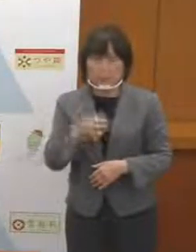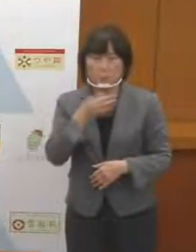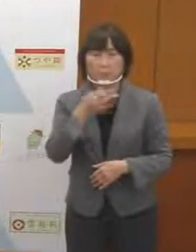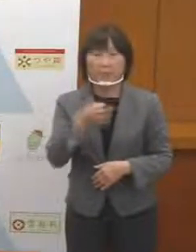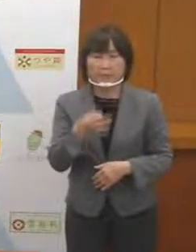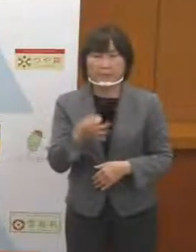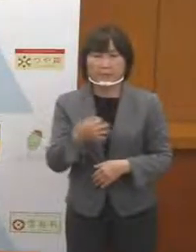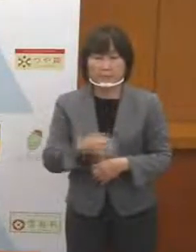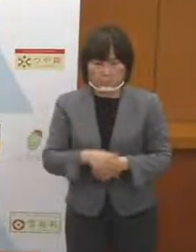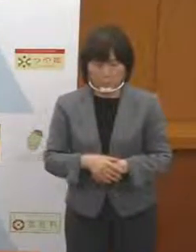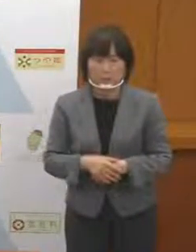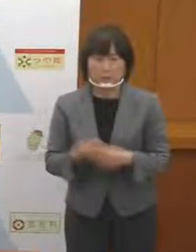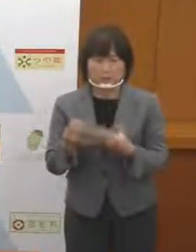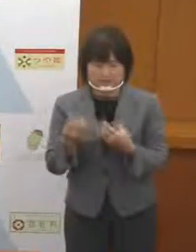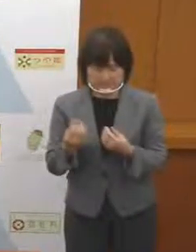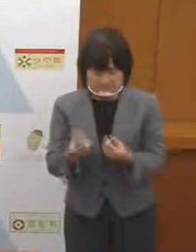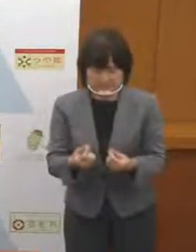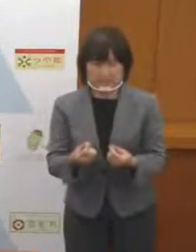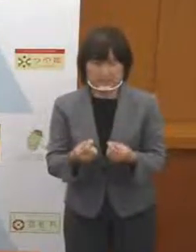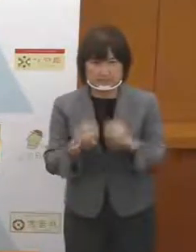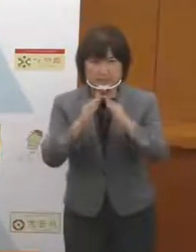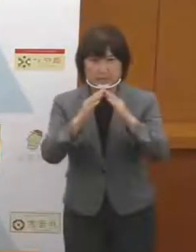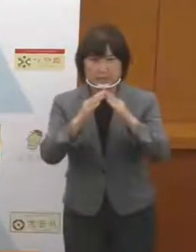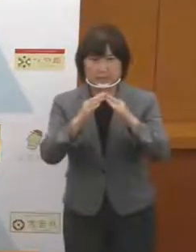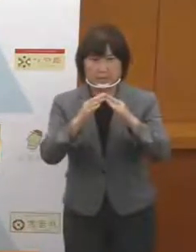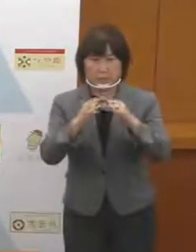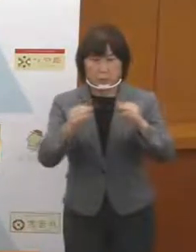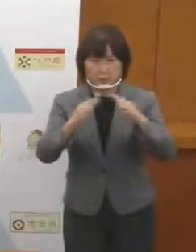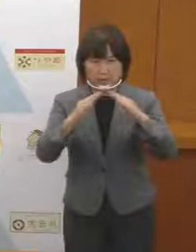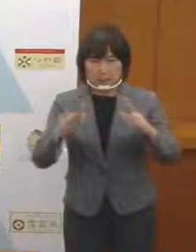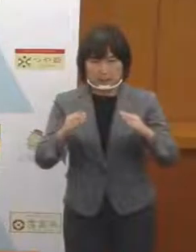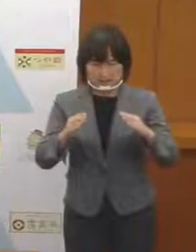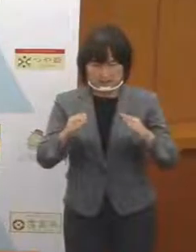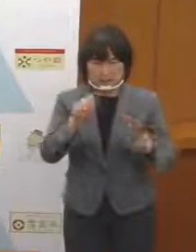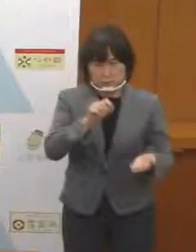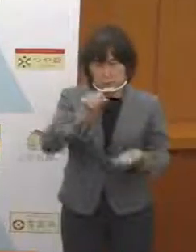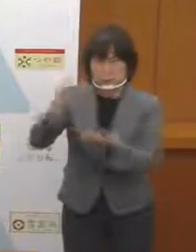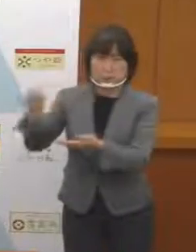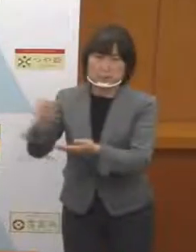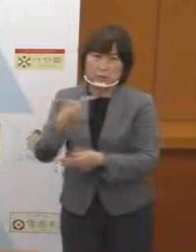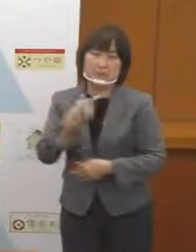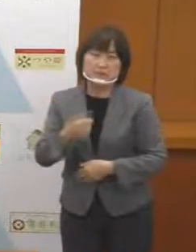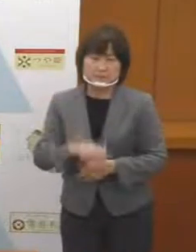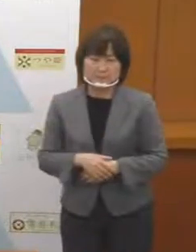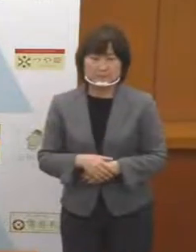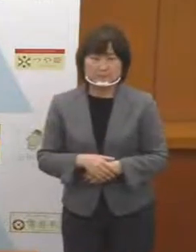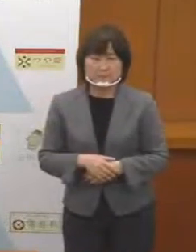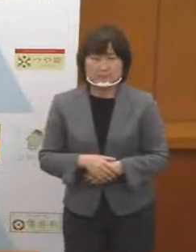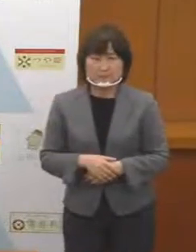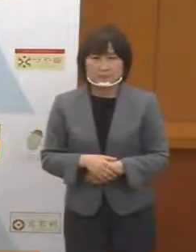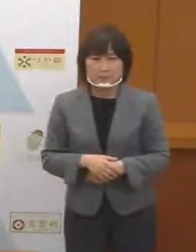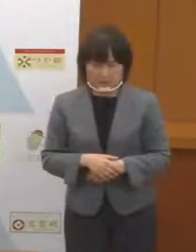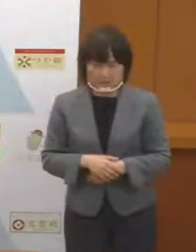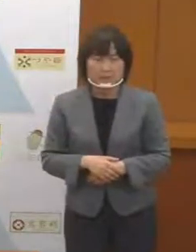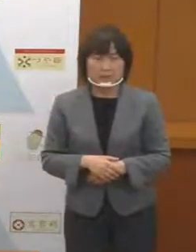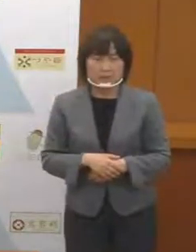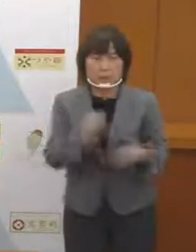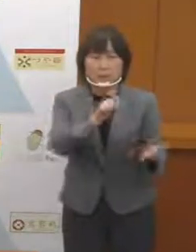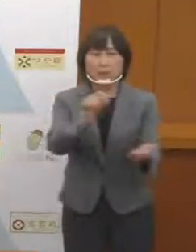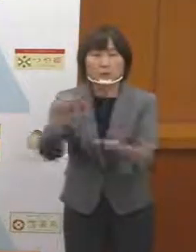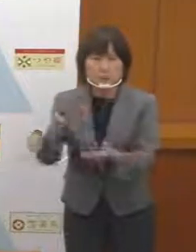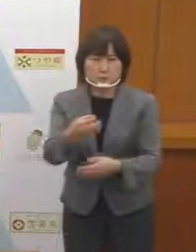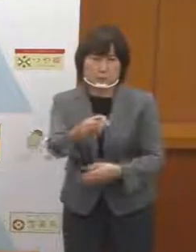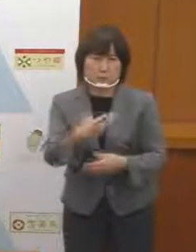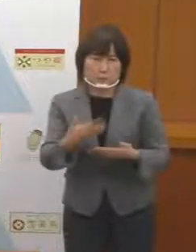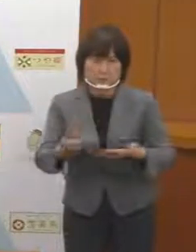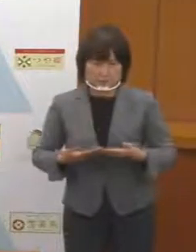をですねあのしっかりと国会に中央に届けていただけますというふうには張り切っておられ